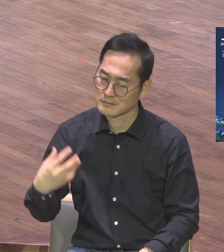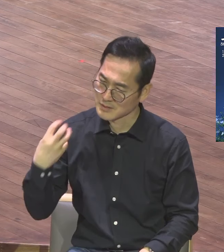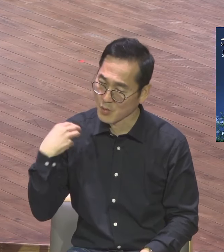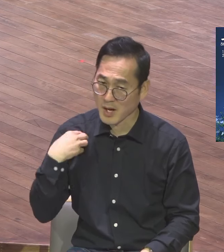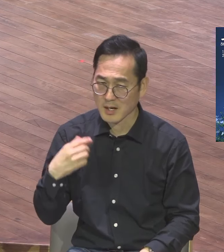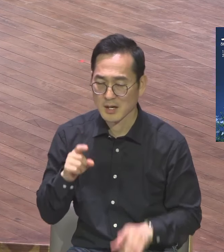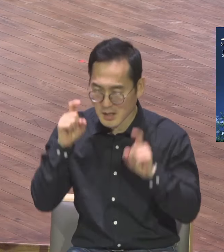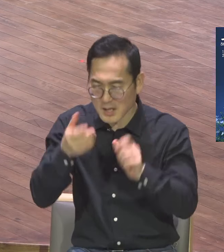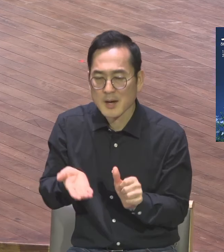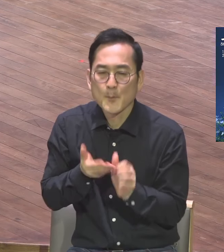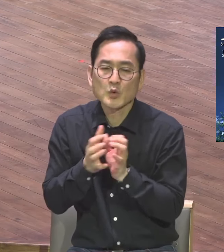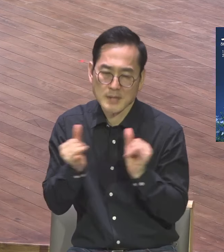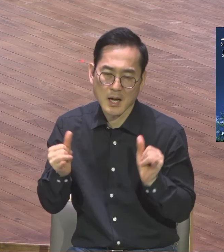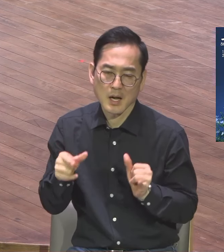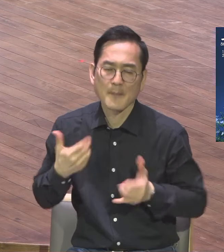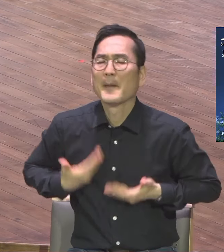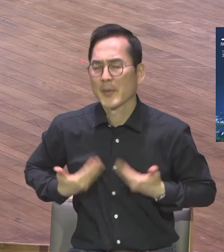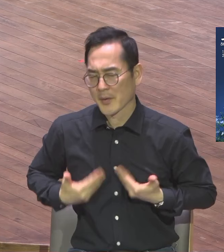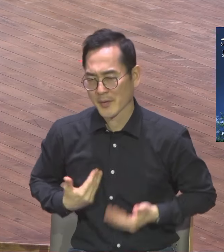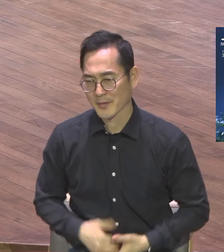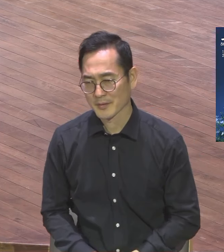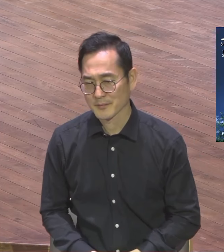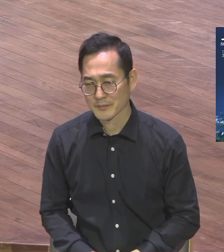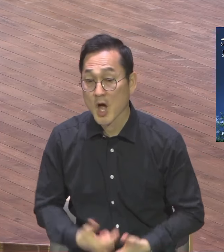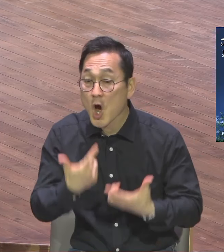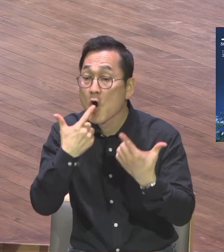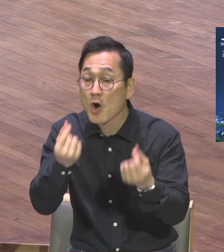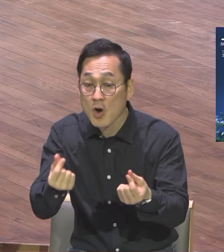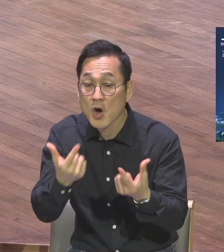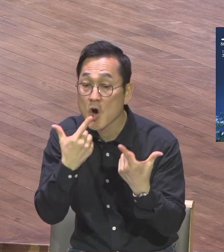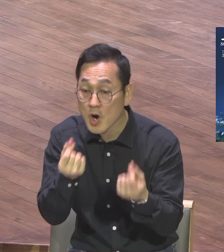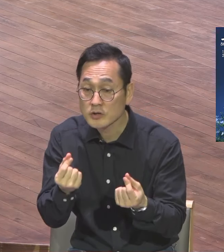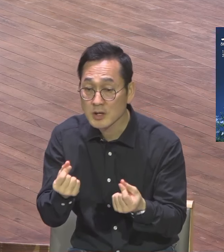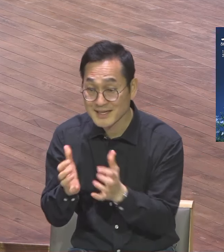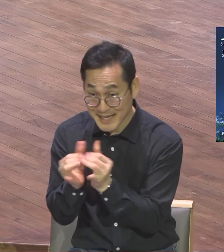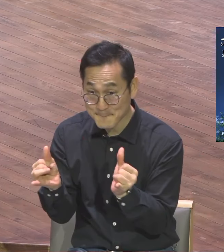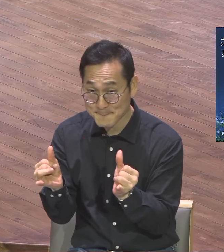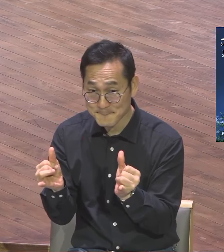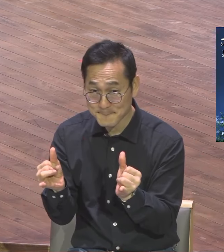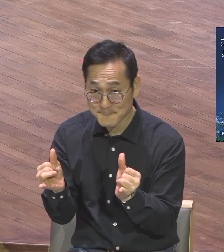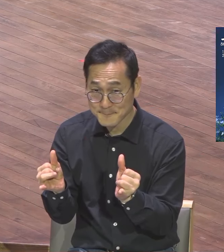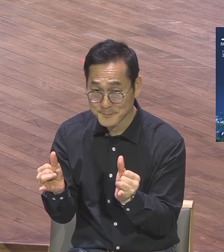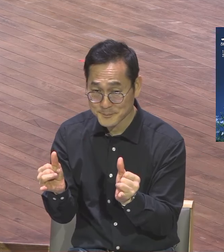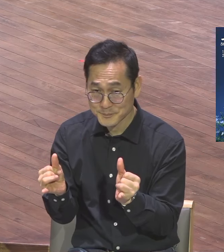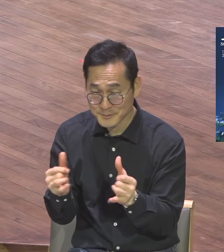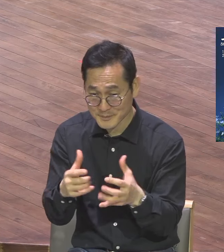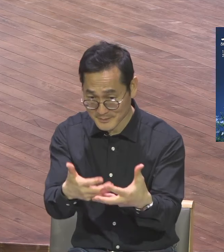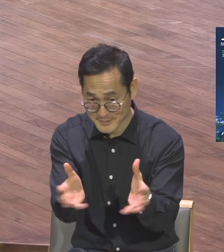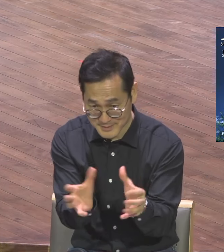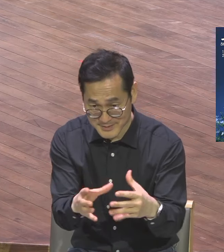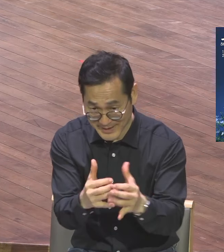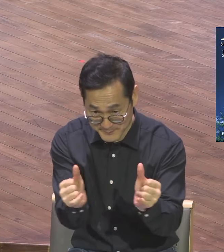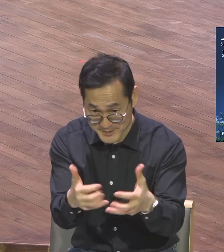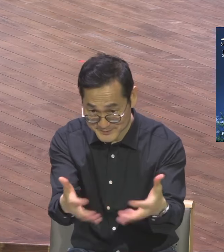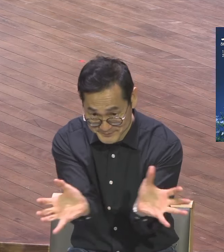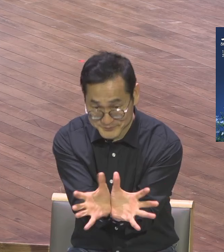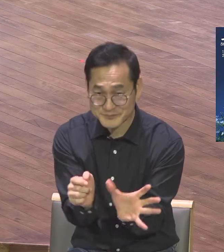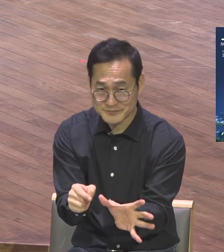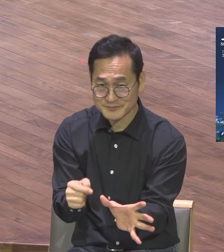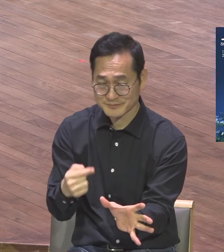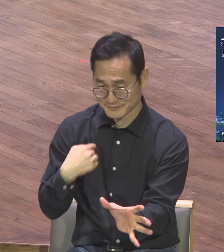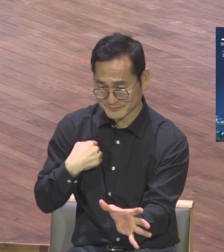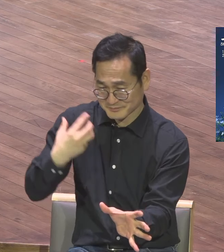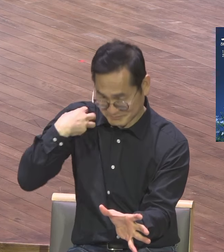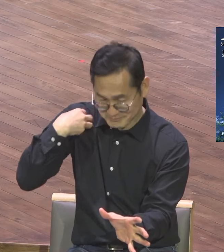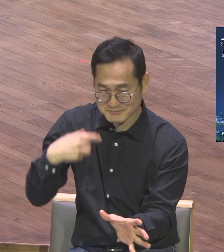사역도 마찬가지예요. 사역은 사람과의 관계예요. 사람과의 관계가 이루어지기 때문에 여러분과